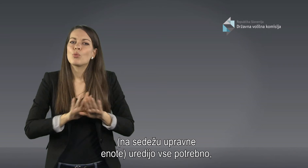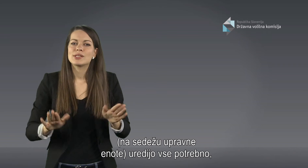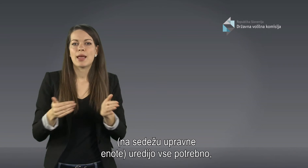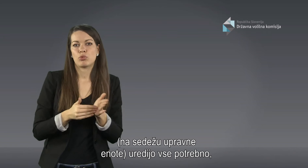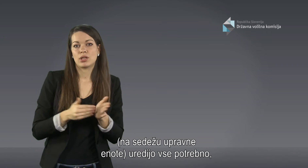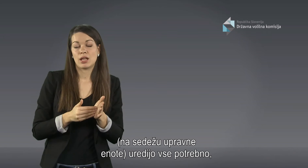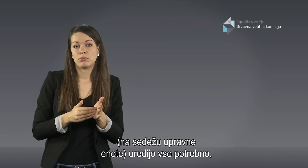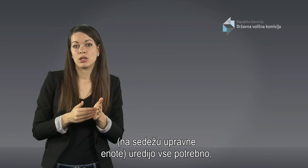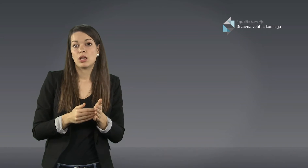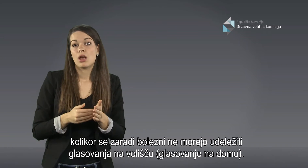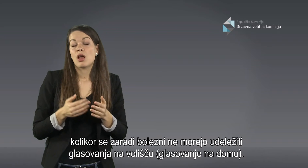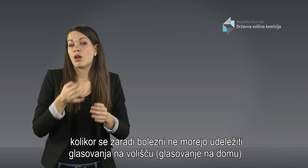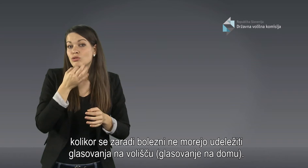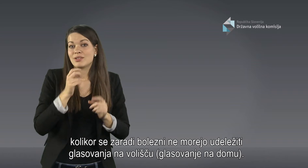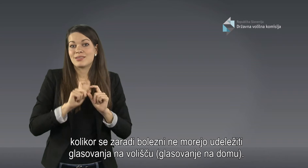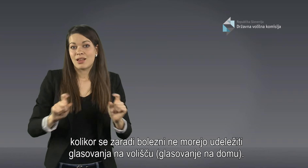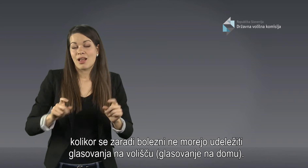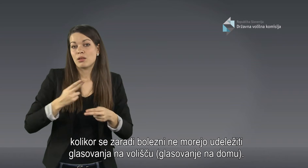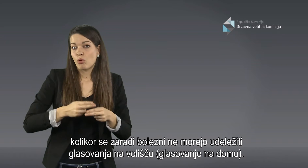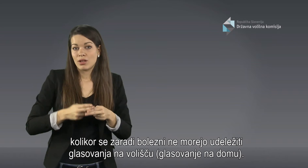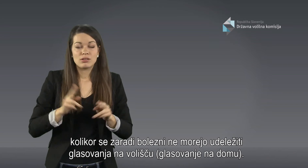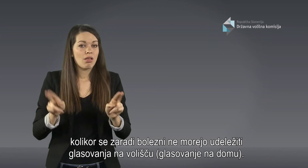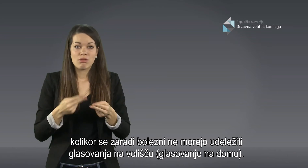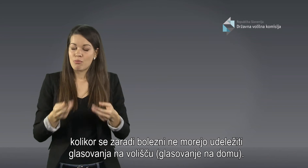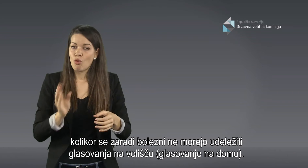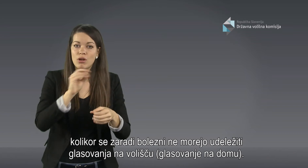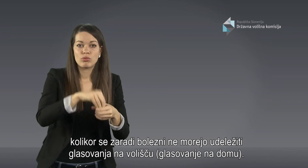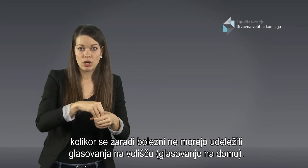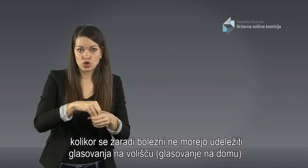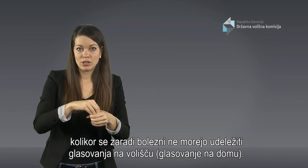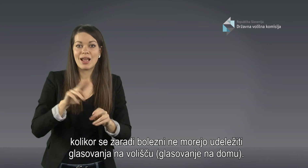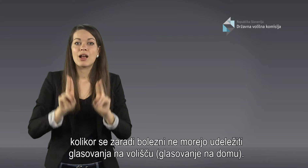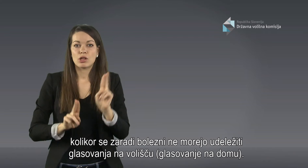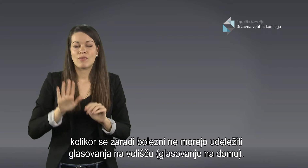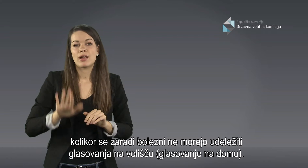zaradi bolezni ne morejo udeležiti glasovanja na volišču, glasovanje na domu.